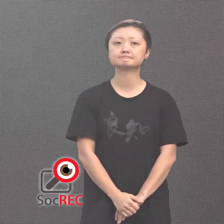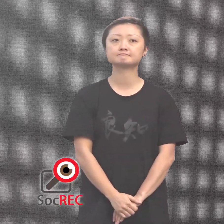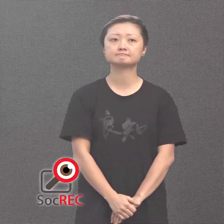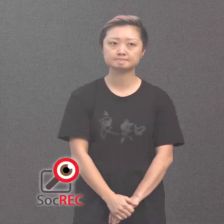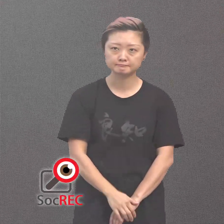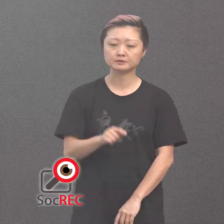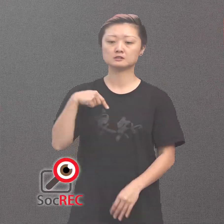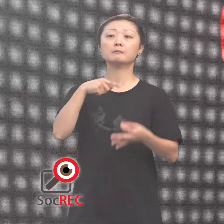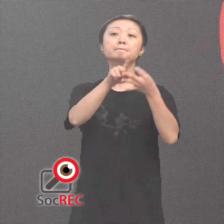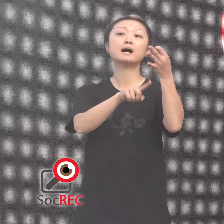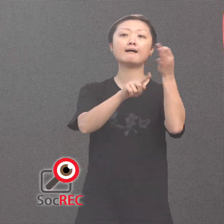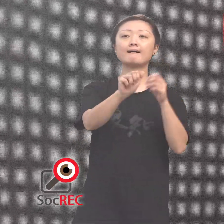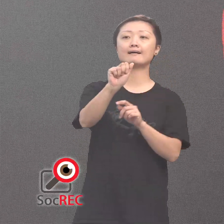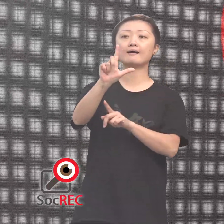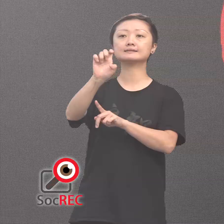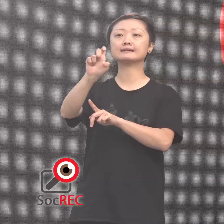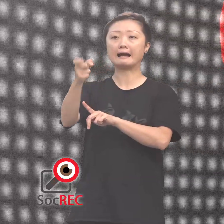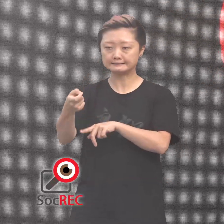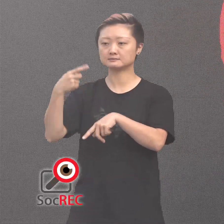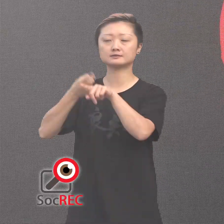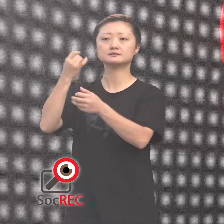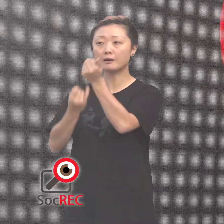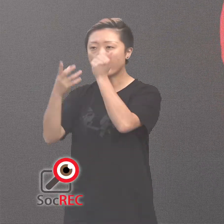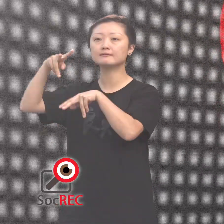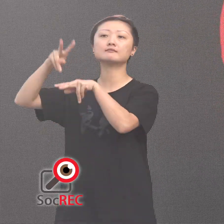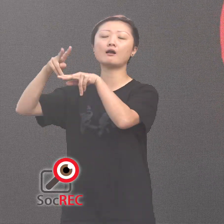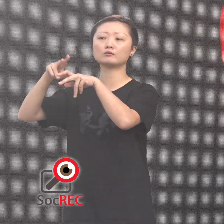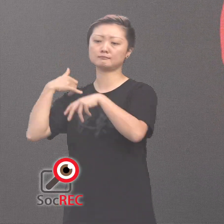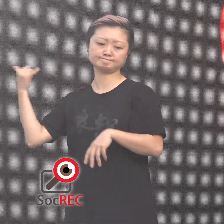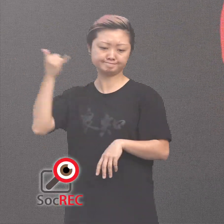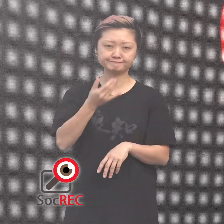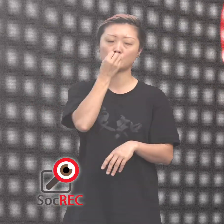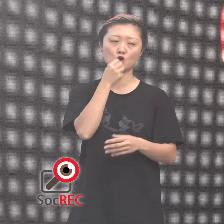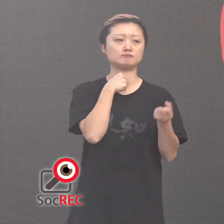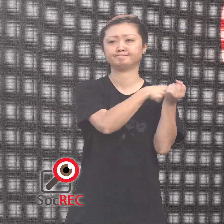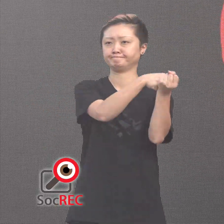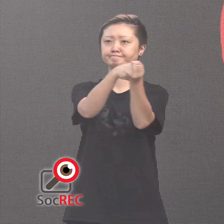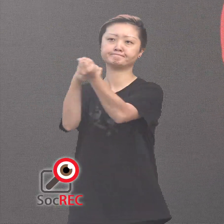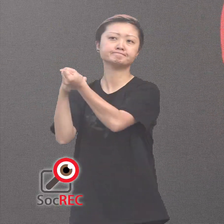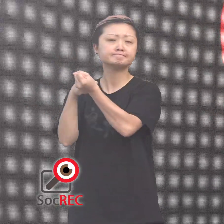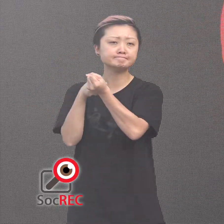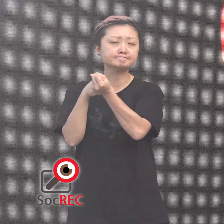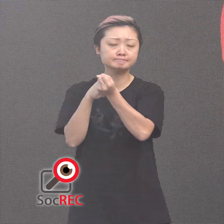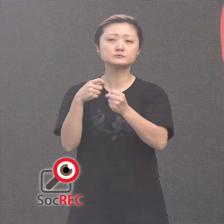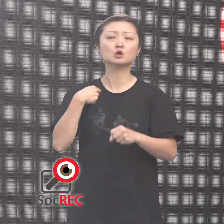我叫 Alex， 是一位来自大陆支持大家的手足。我知道